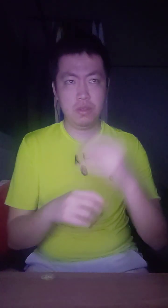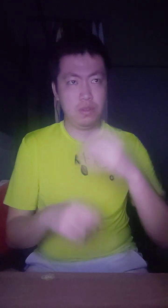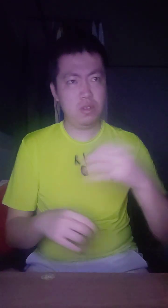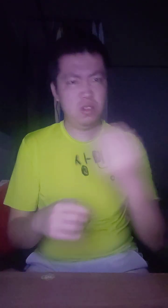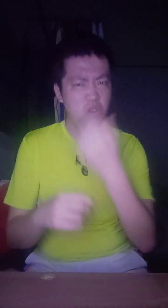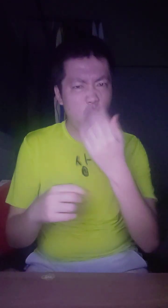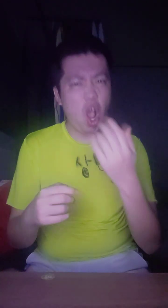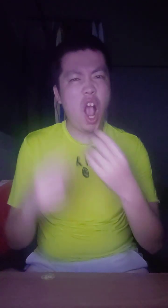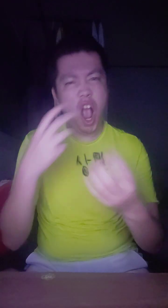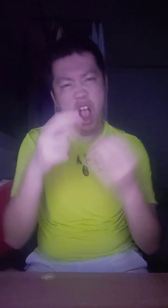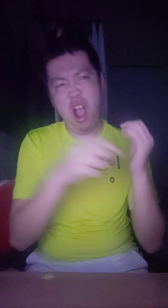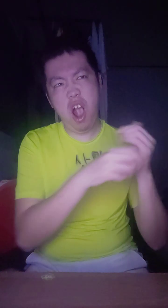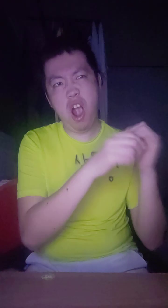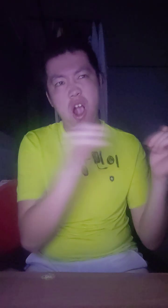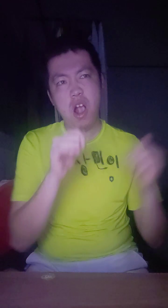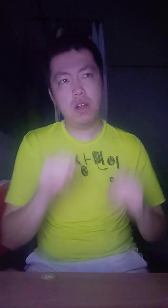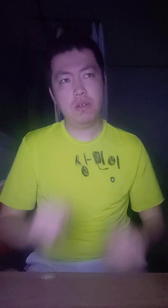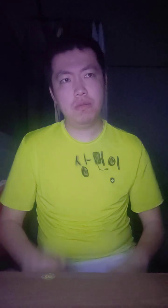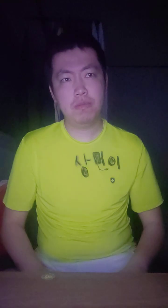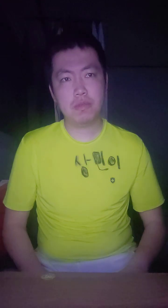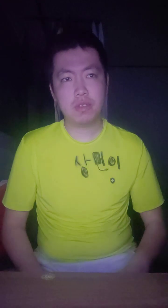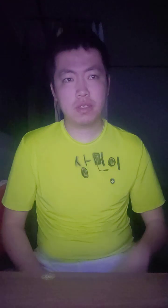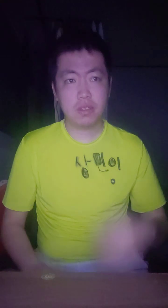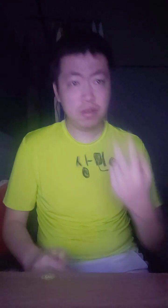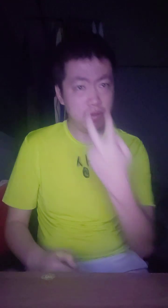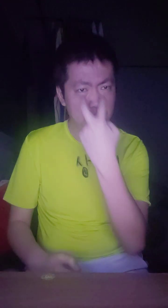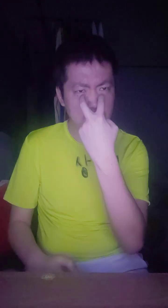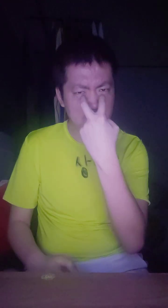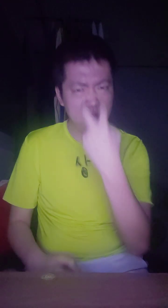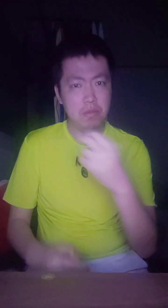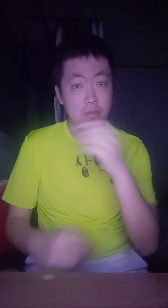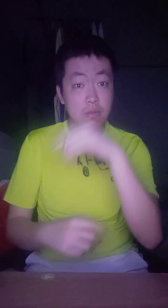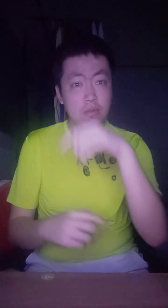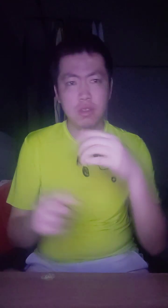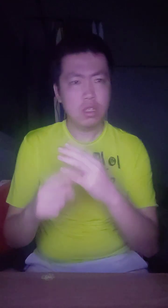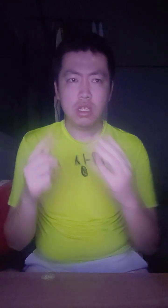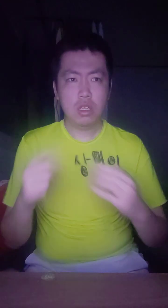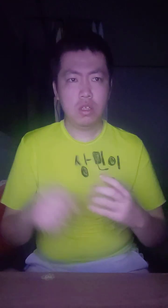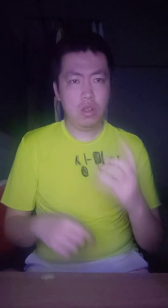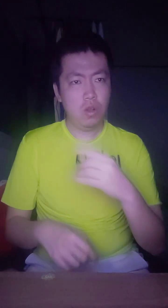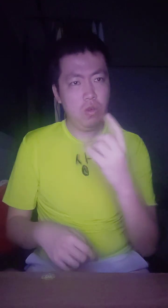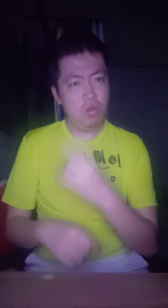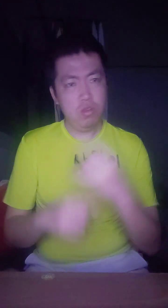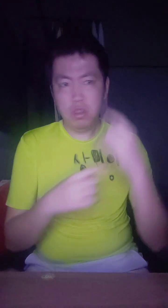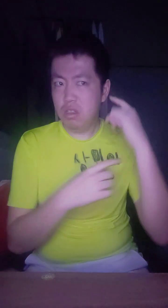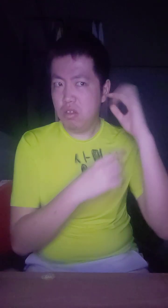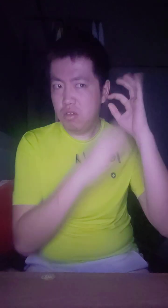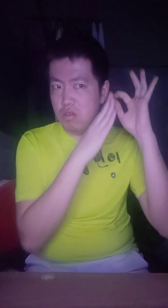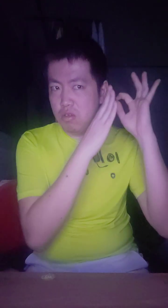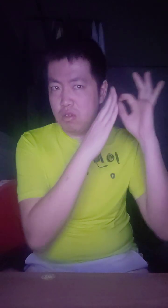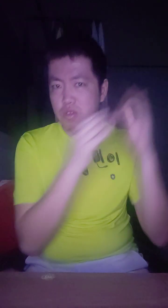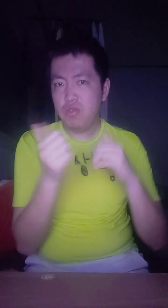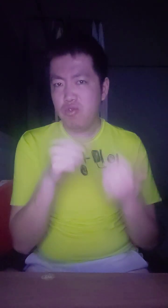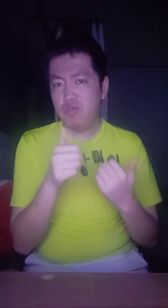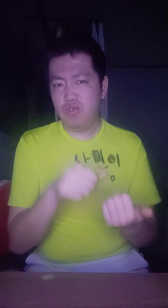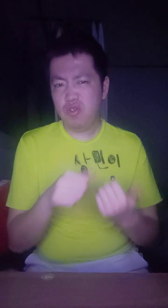욕설과 협박까지 했습니다. 눈빛이 아직도 잊혀지질 않아요. 나대면 죽여버린다 하고 귀에다가 이제